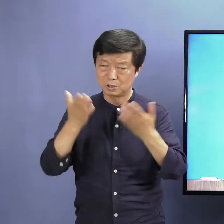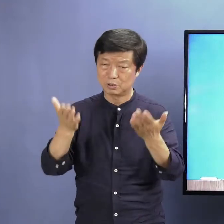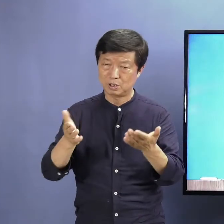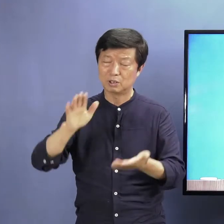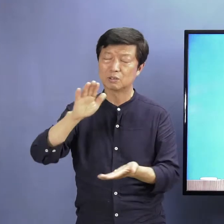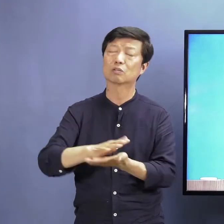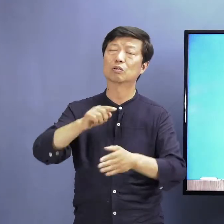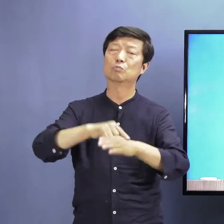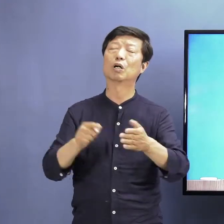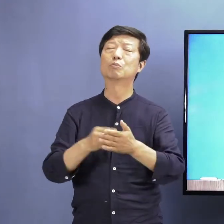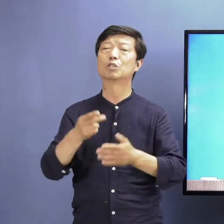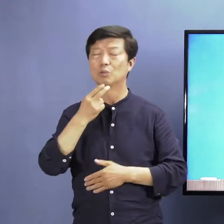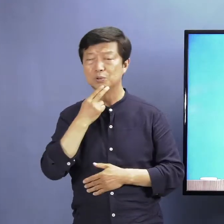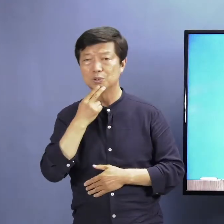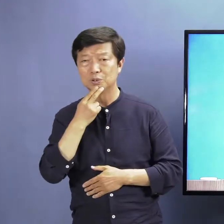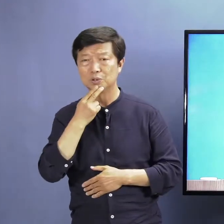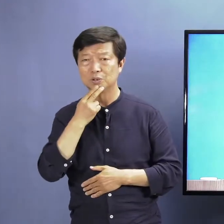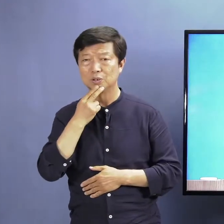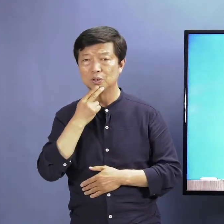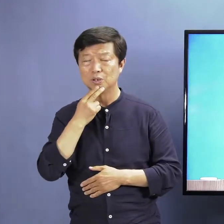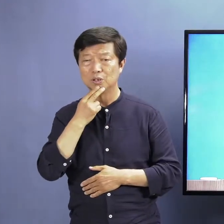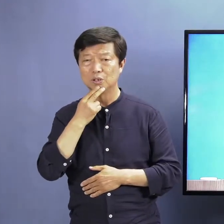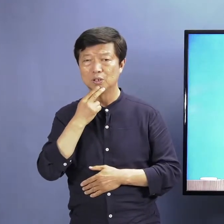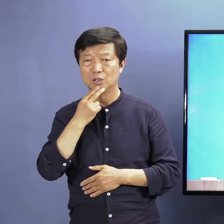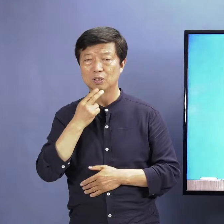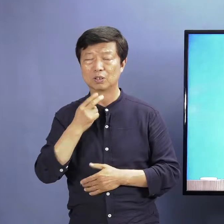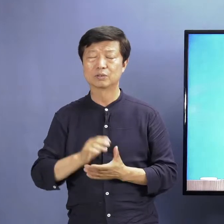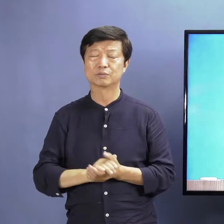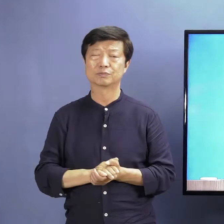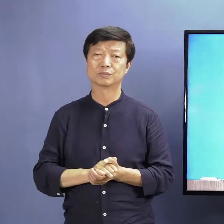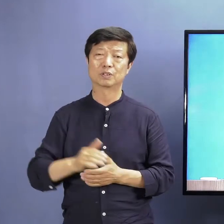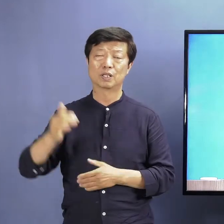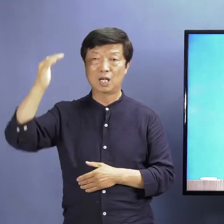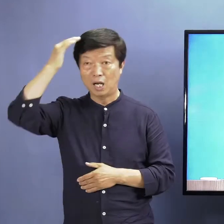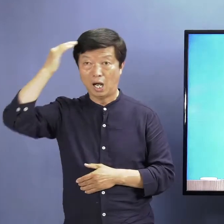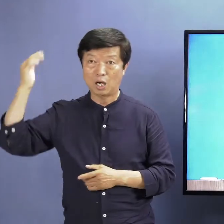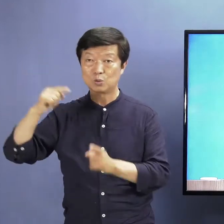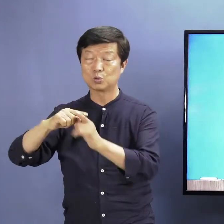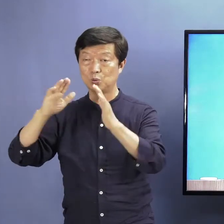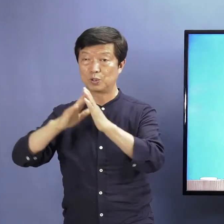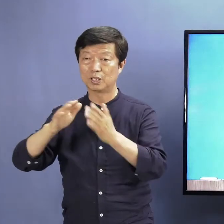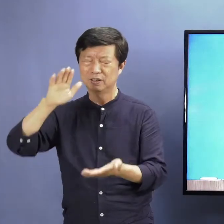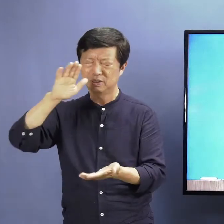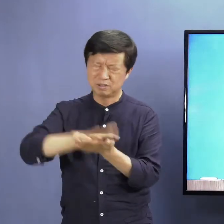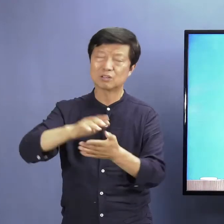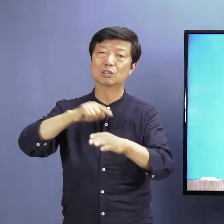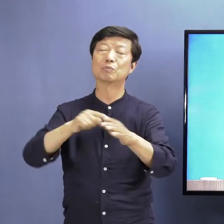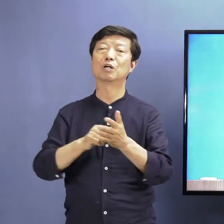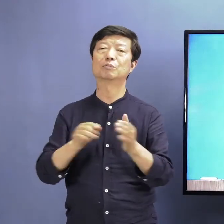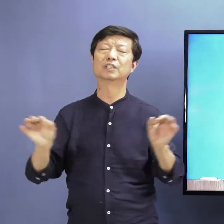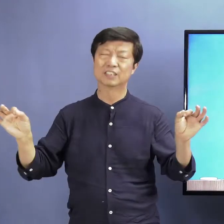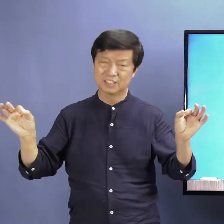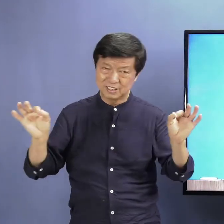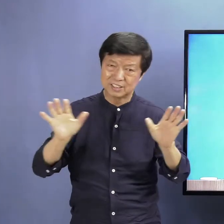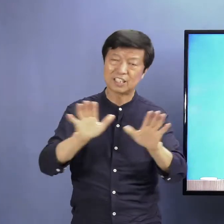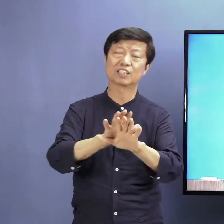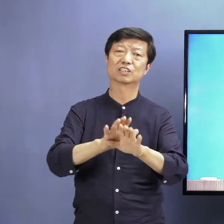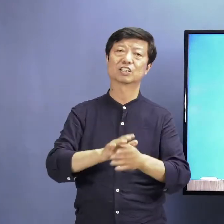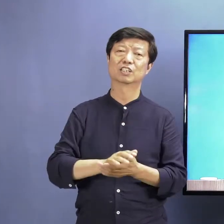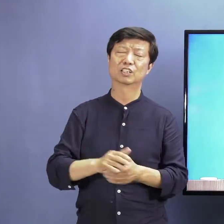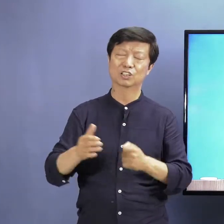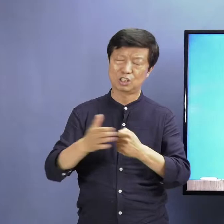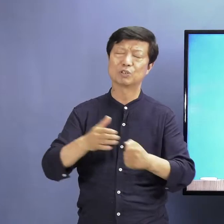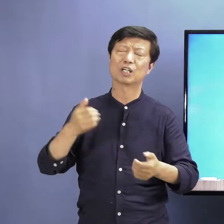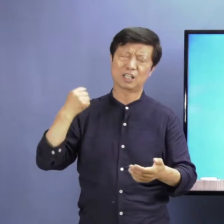예, 정말 한국 교회를 그렇게 아름답게 했던 열정이 사라졌어요. 그러니까 답답한 거예요. 그러니까 정말 뭔가